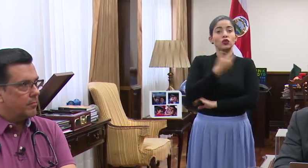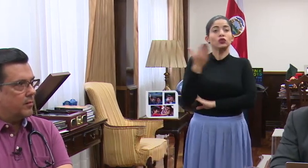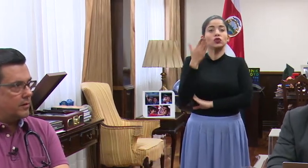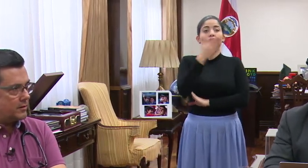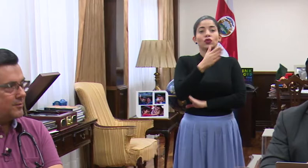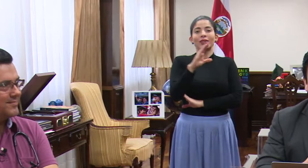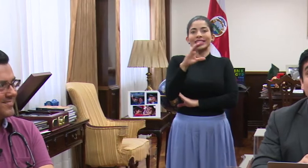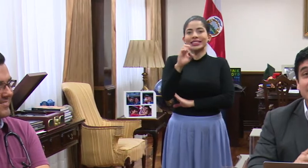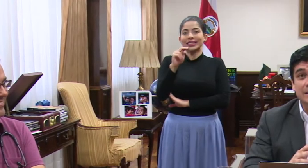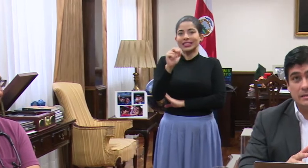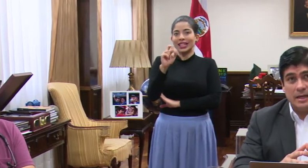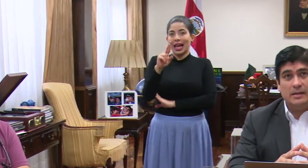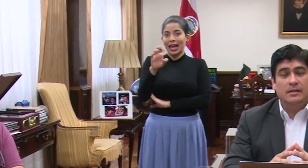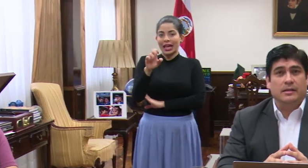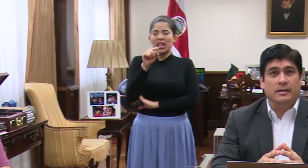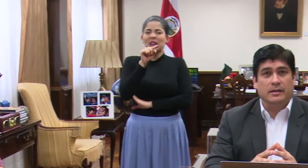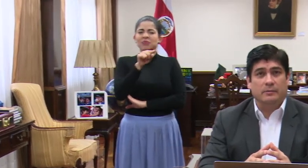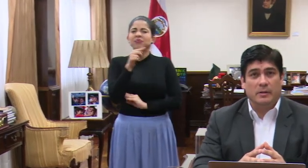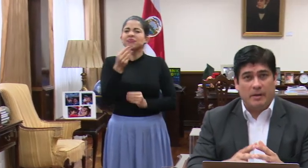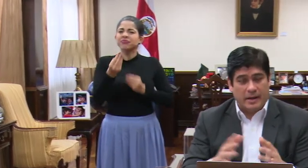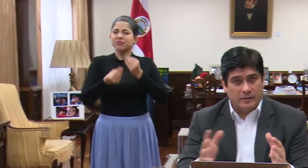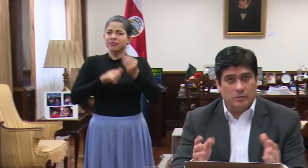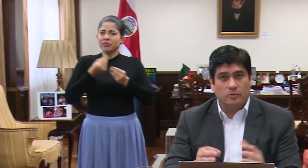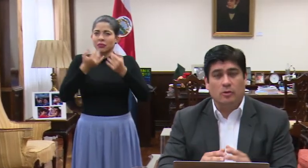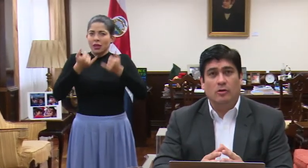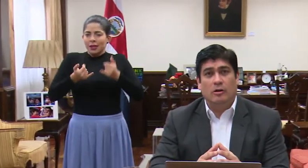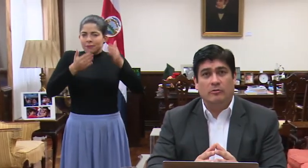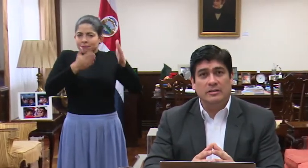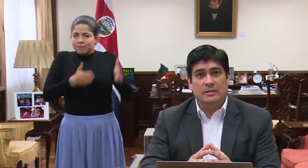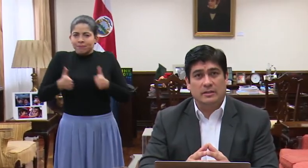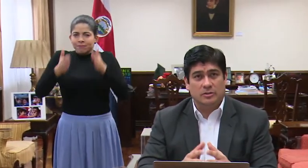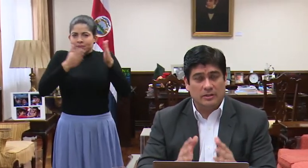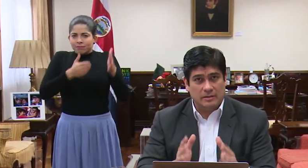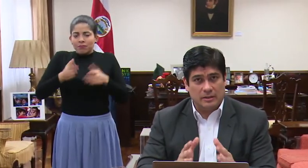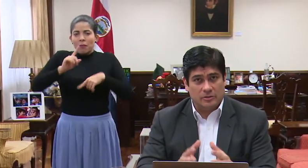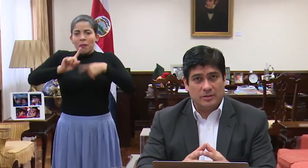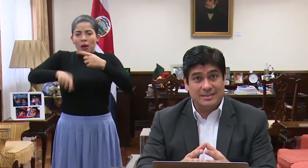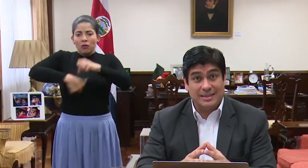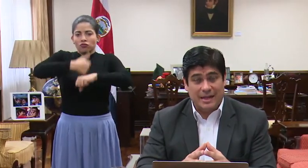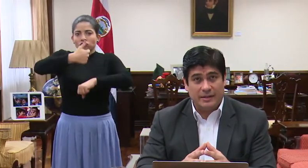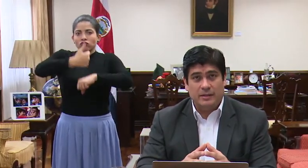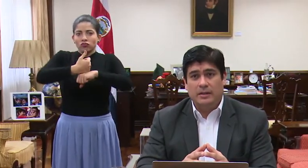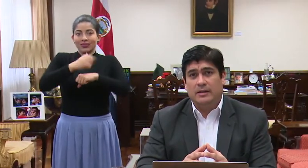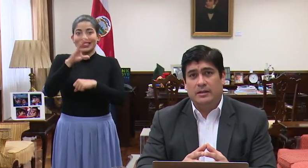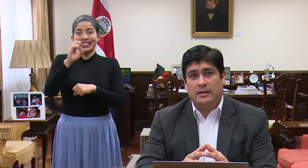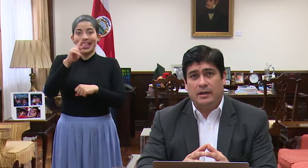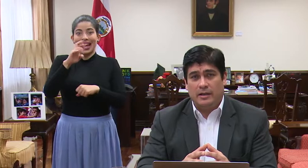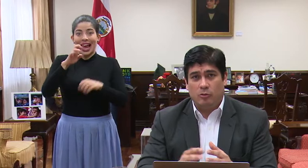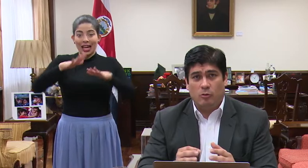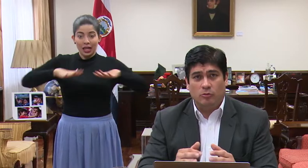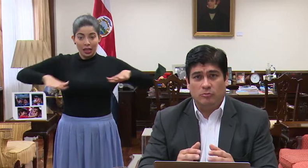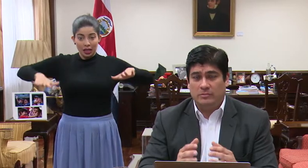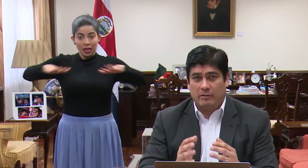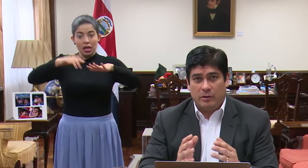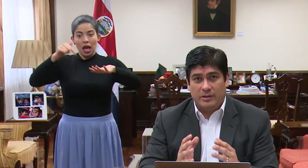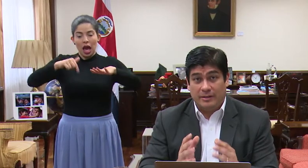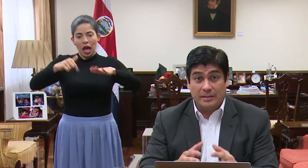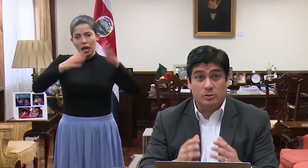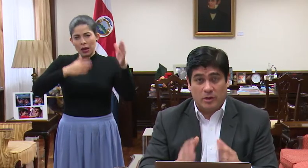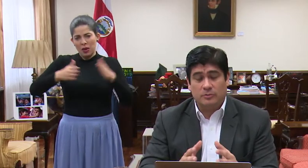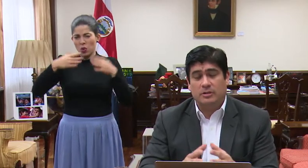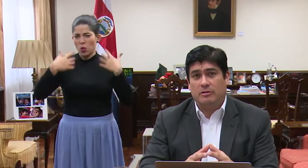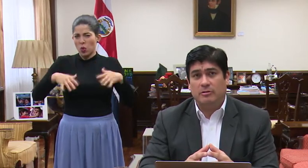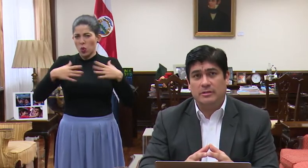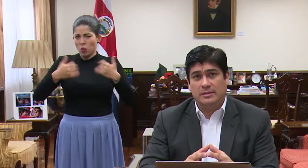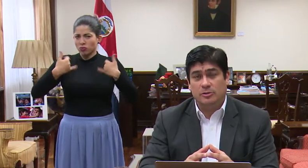el Cenare, donde se está preparando toda una instalación, la instalación del Cenare. Ahí hubo un trabajo